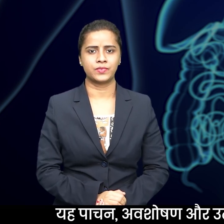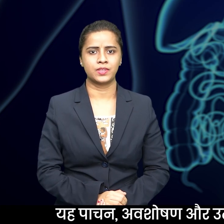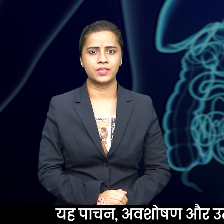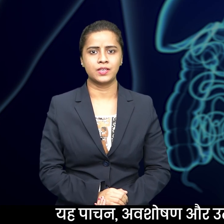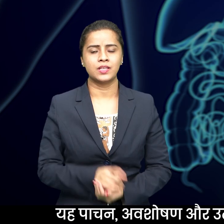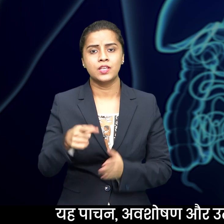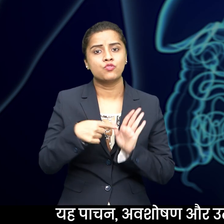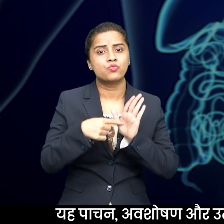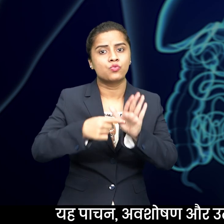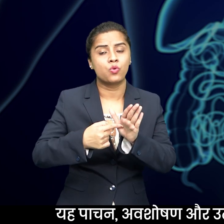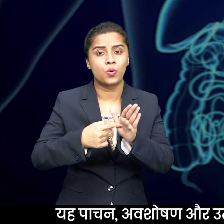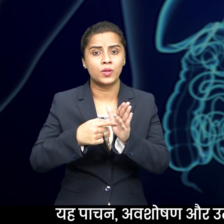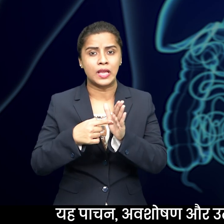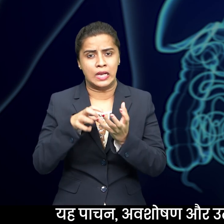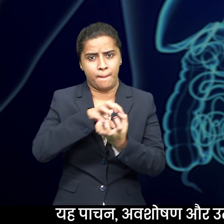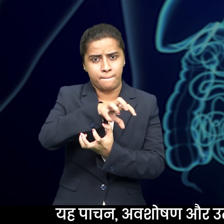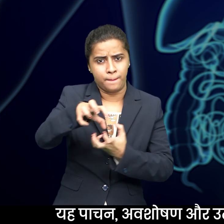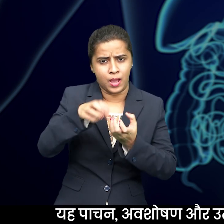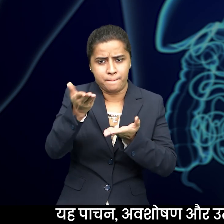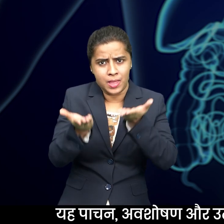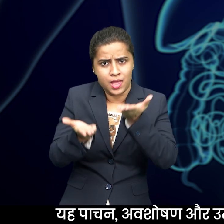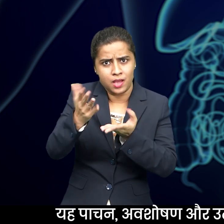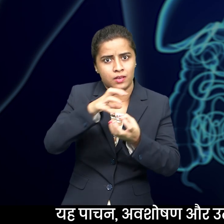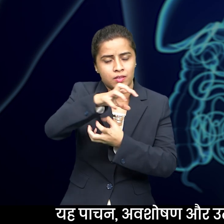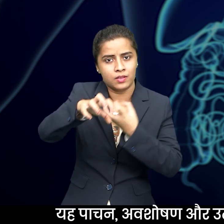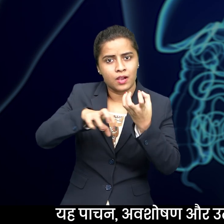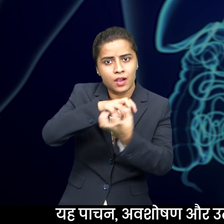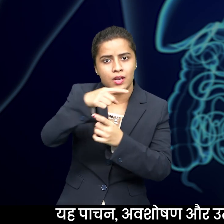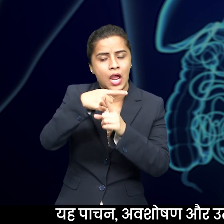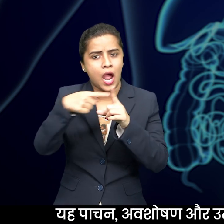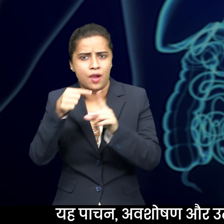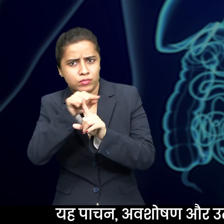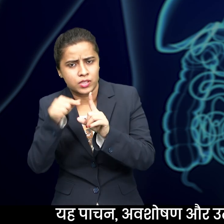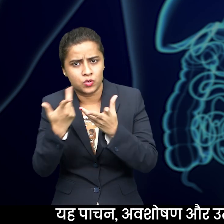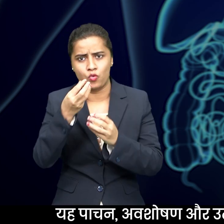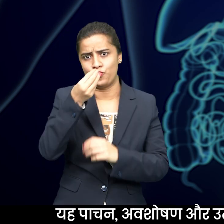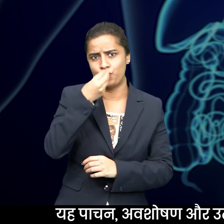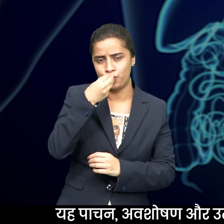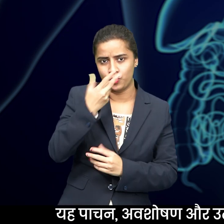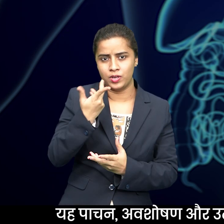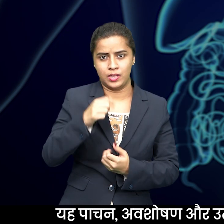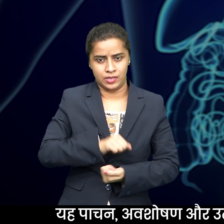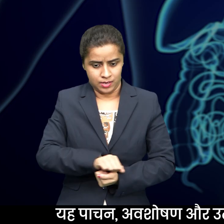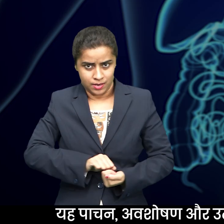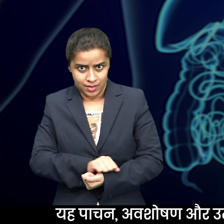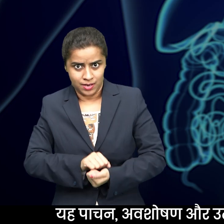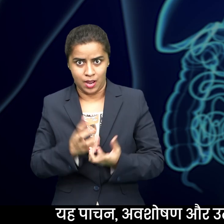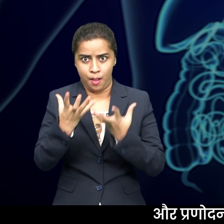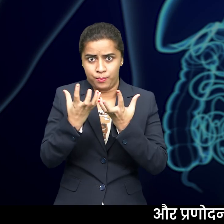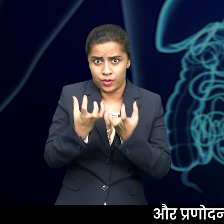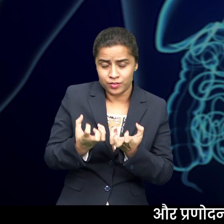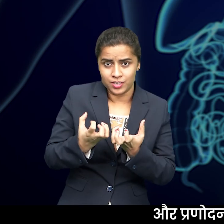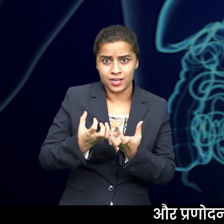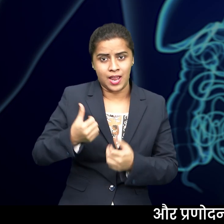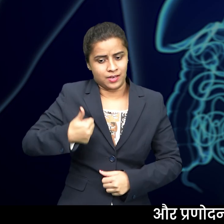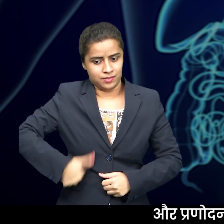यह पाचन अवशेषण और उत्सर्जन के दौरान भोजन के उचित मिश्रण